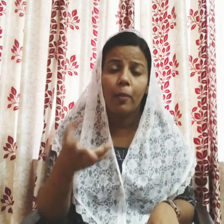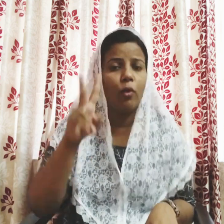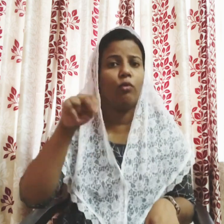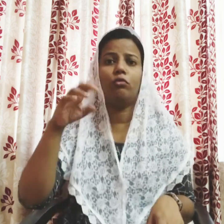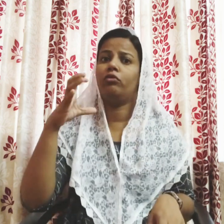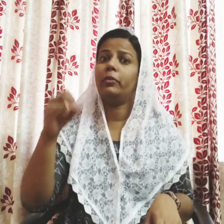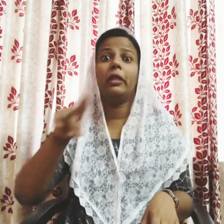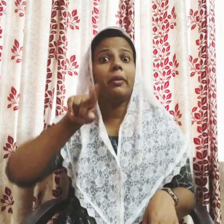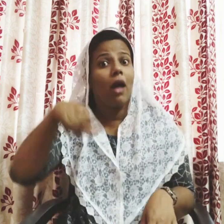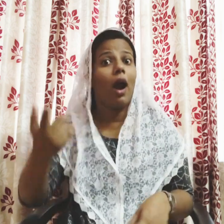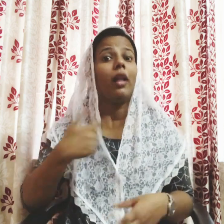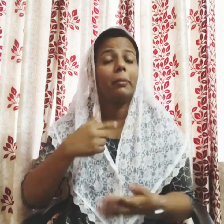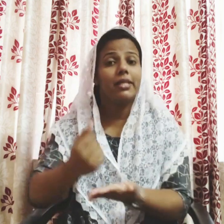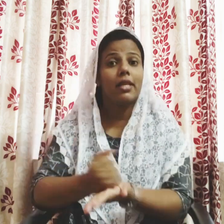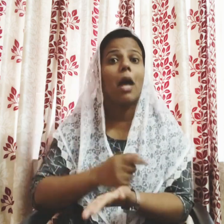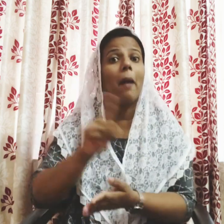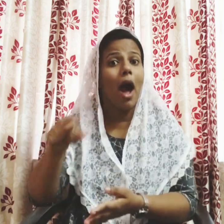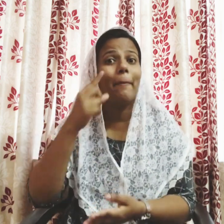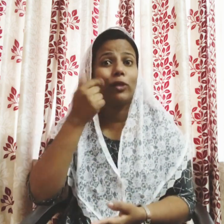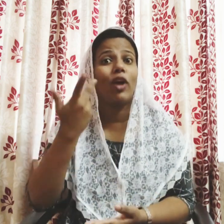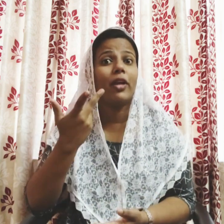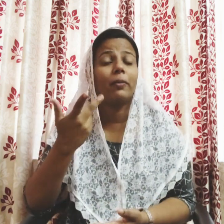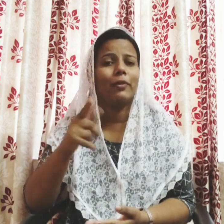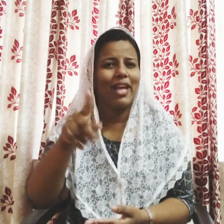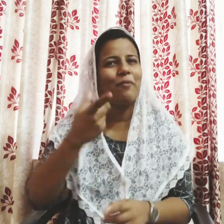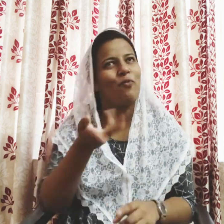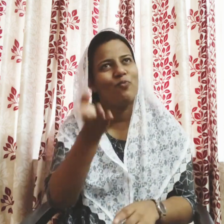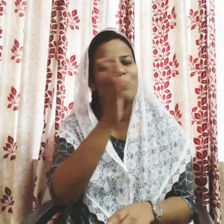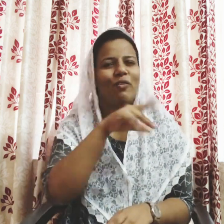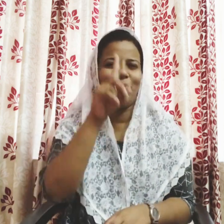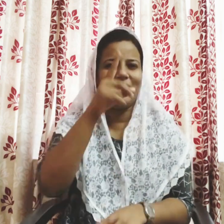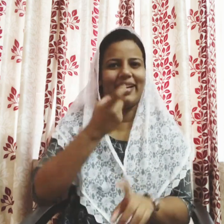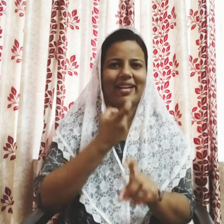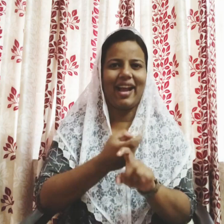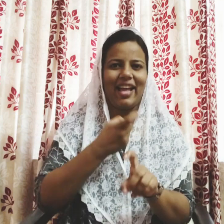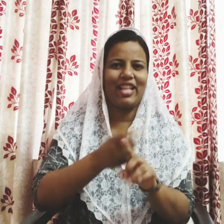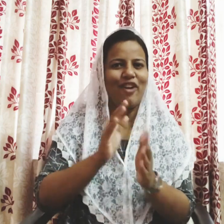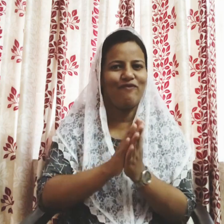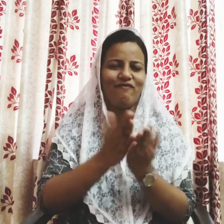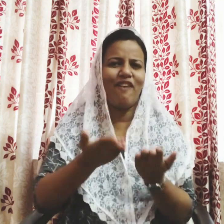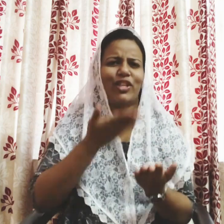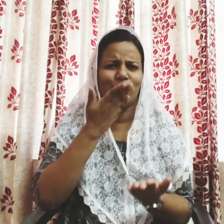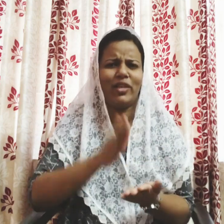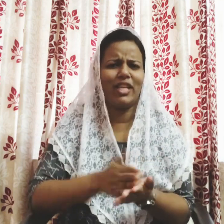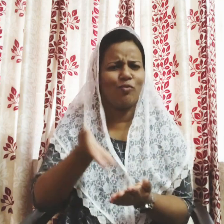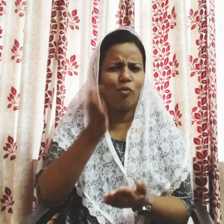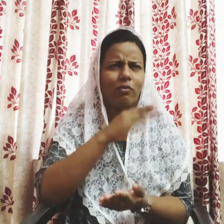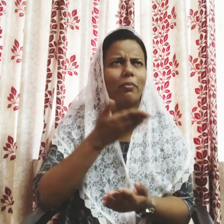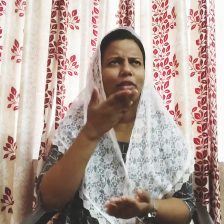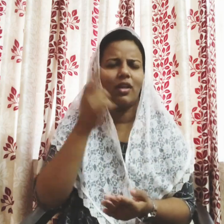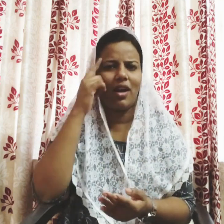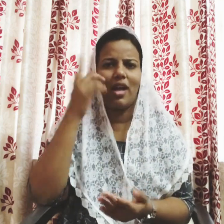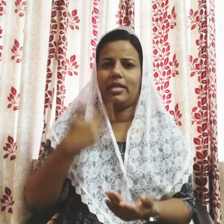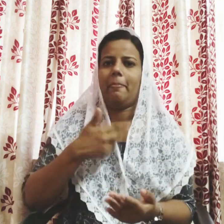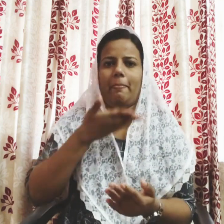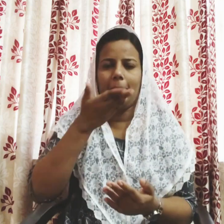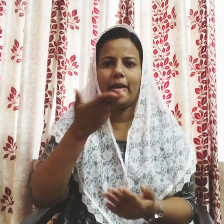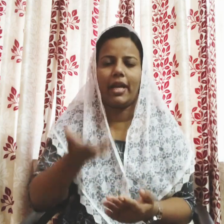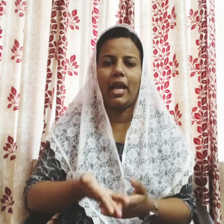സഹായത്തിനായിട്ട് വരുന്നത് ഈ വ്യക്തിയായിരിക്കാം. ഞാൻ ഇങ്ങനൊരു കഥ വായിച്ചിട്ടുണ്ട്. ഒരു പക്ഷേ ഇതിനു മുമ്പ് ഞാൻ പറഞ്ഞിട്ടുണ്ടാകാം, ഐ മീൻ ഒരു വലിയ